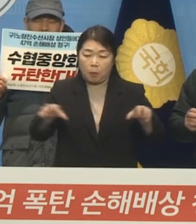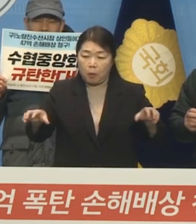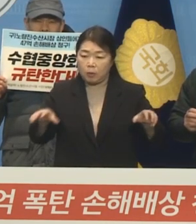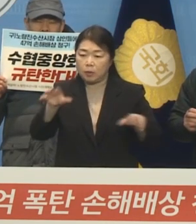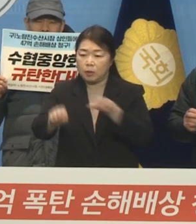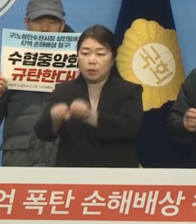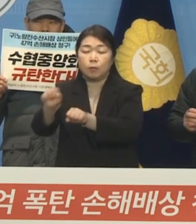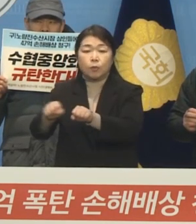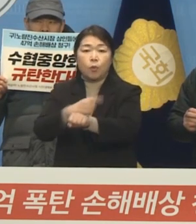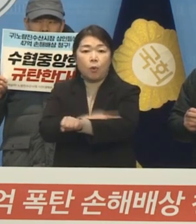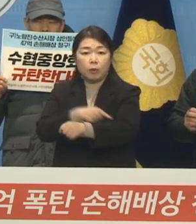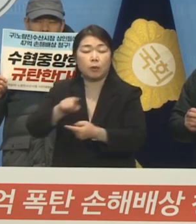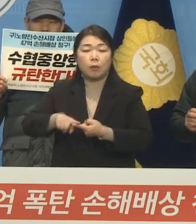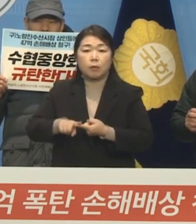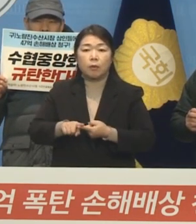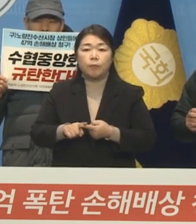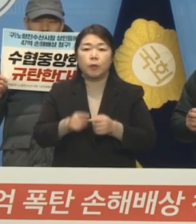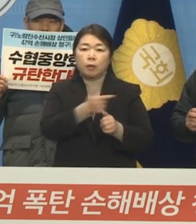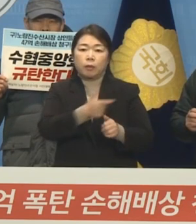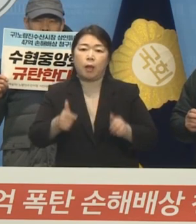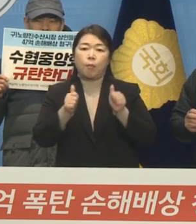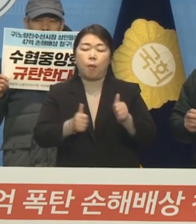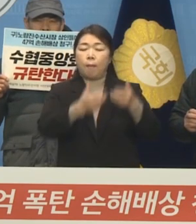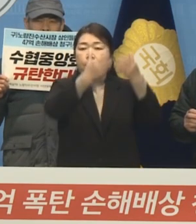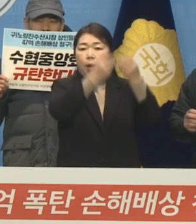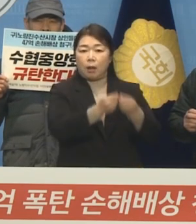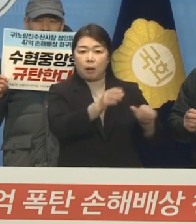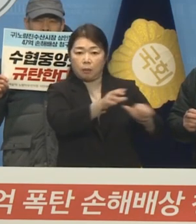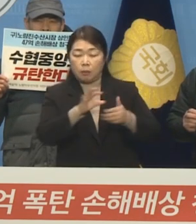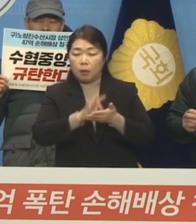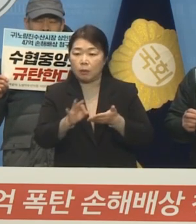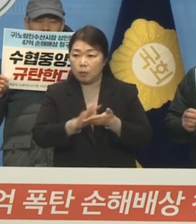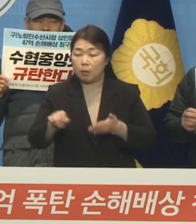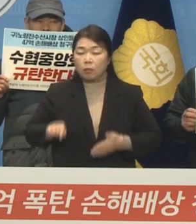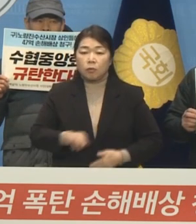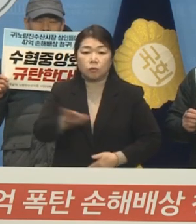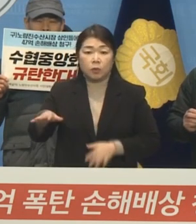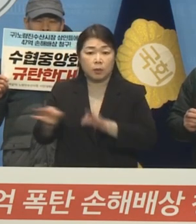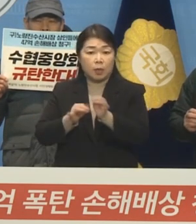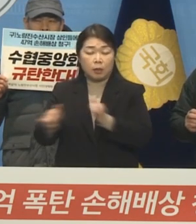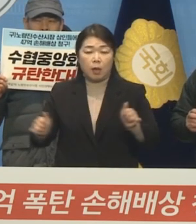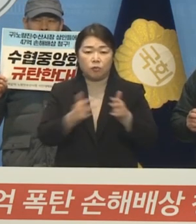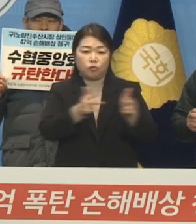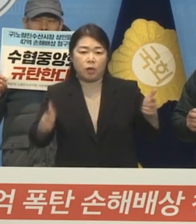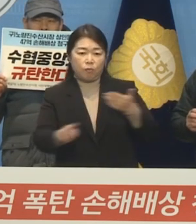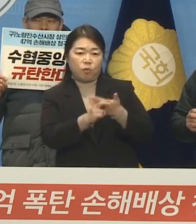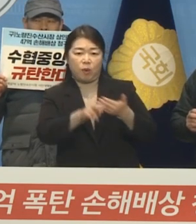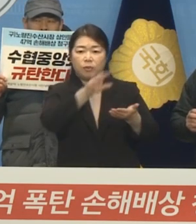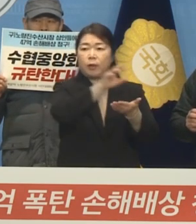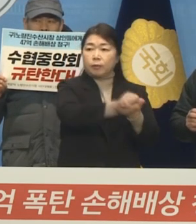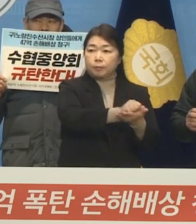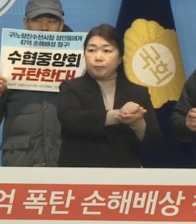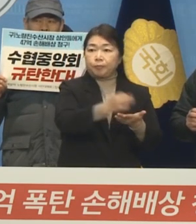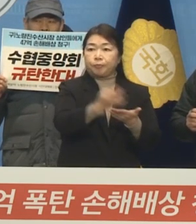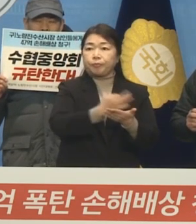인용하면서 저희 상인들이 주차장을 무단 점유하고 사용